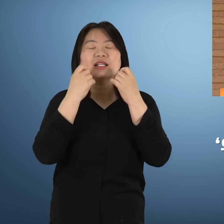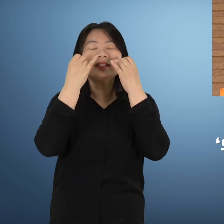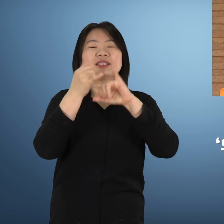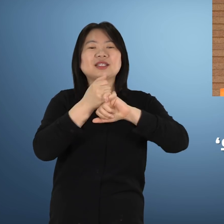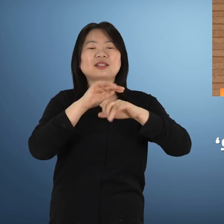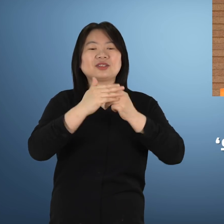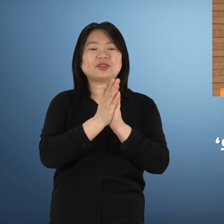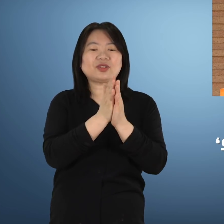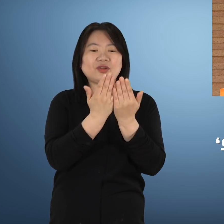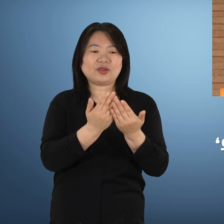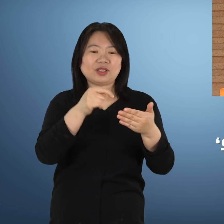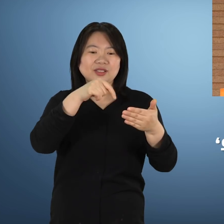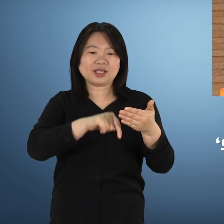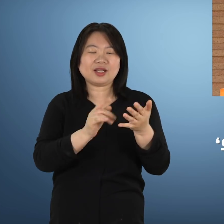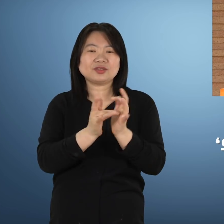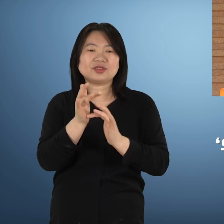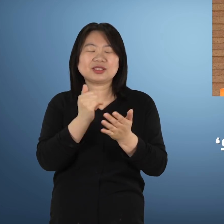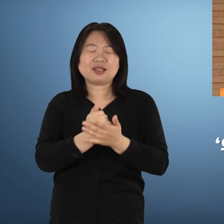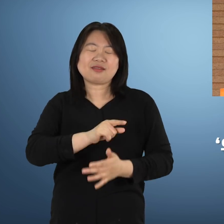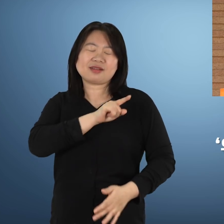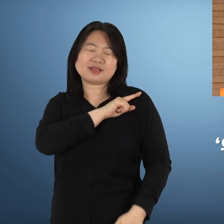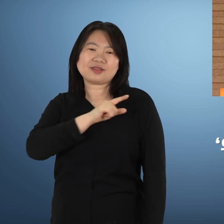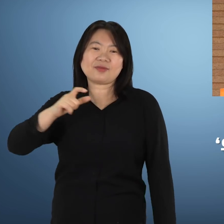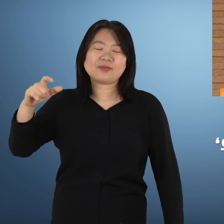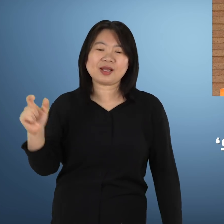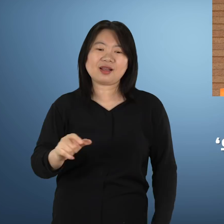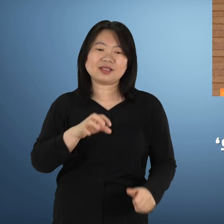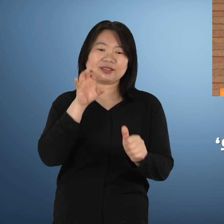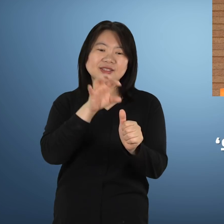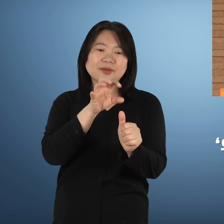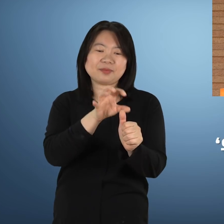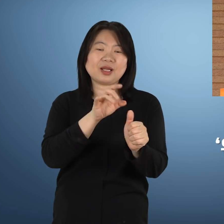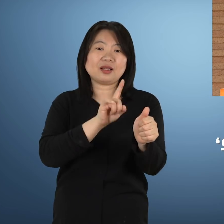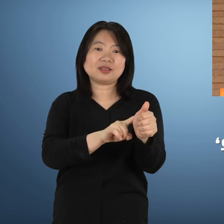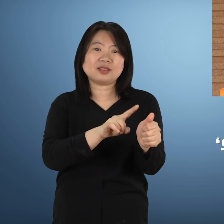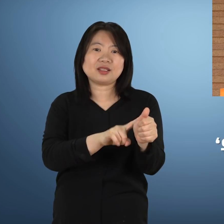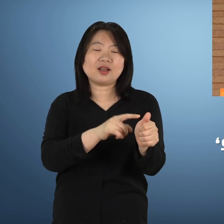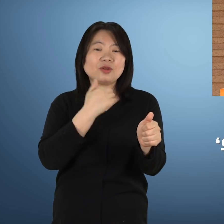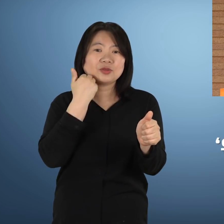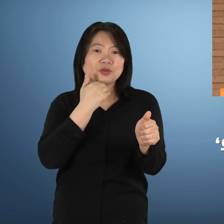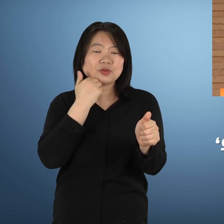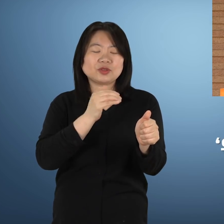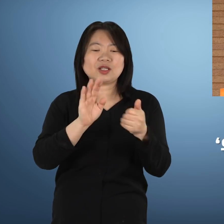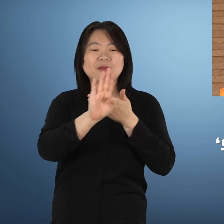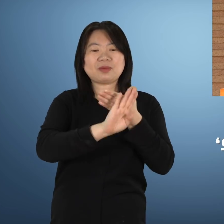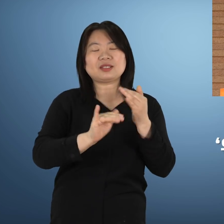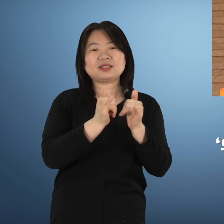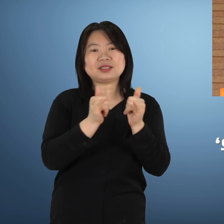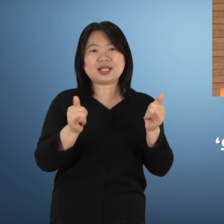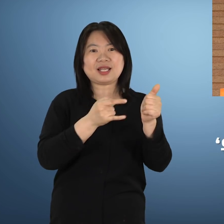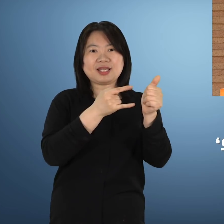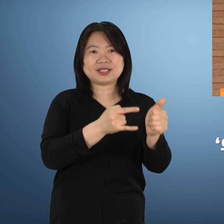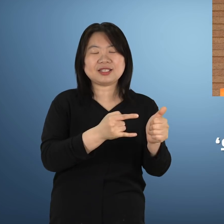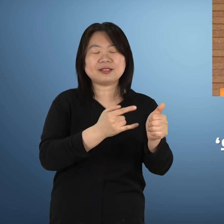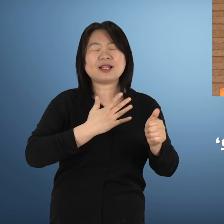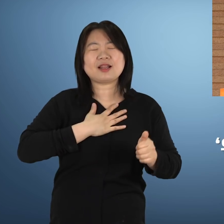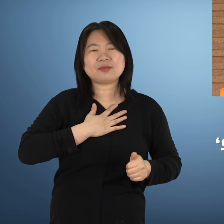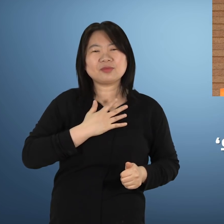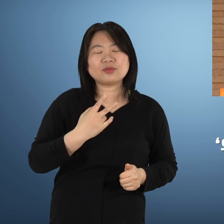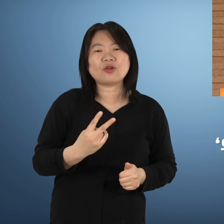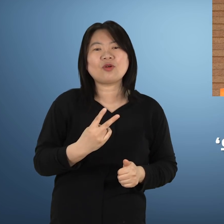예수님에게 가장 호되게 책망의 대상이 되었던 바리새인들, 일부러